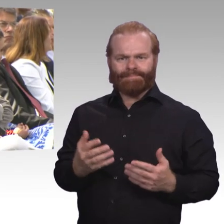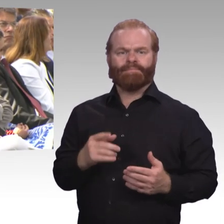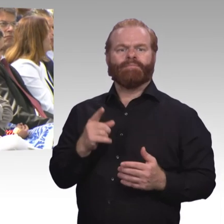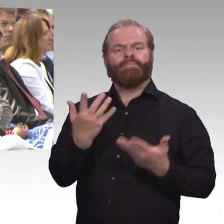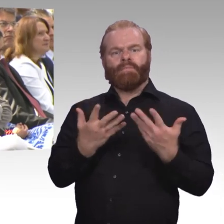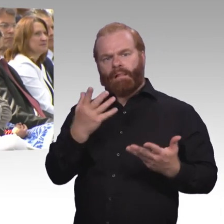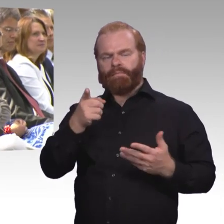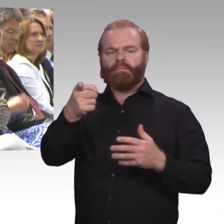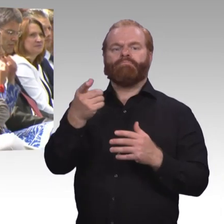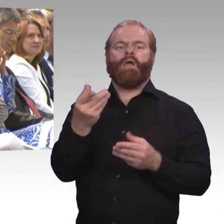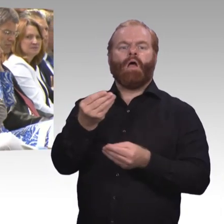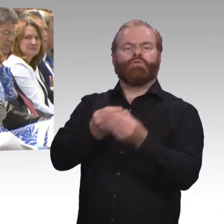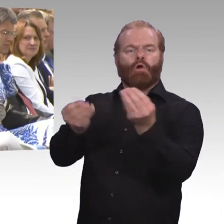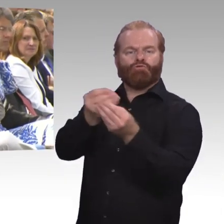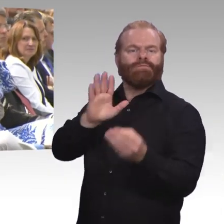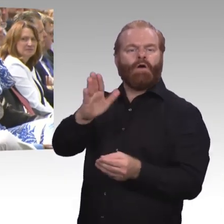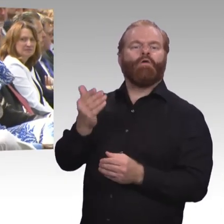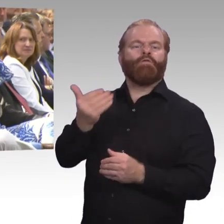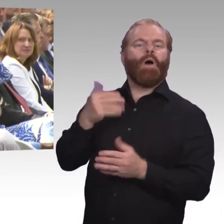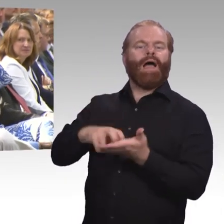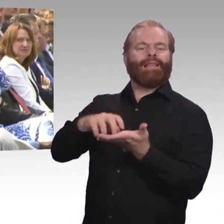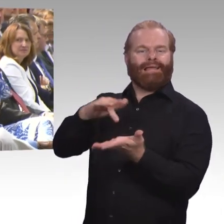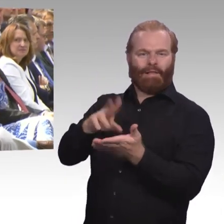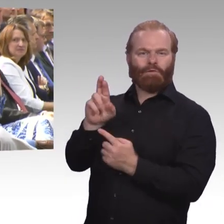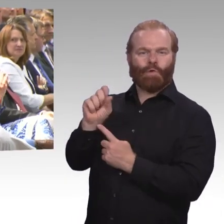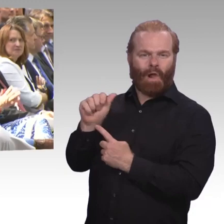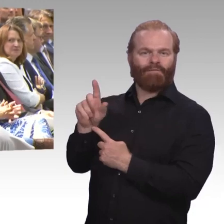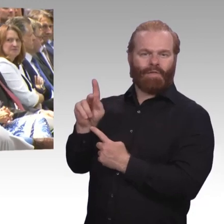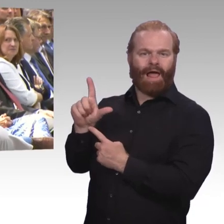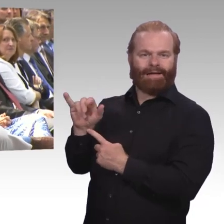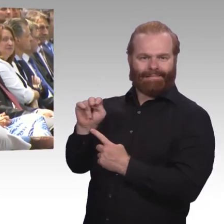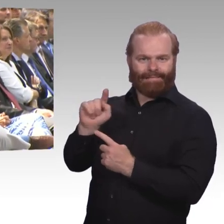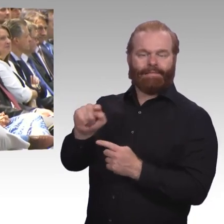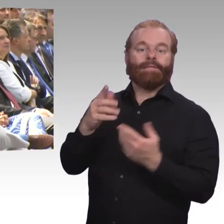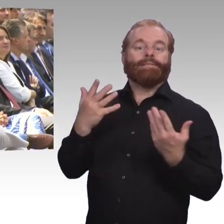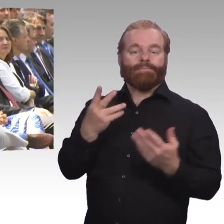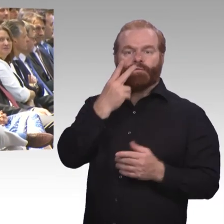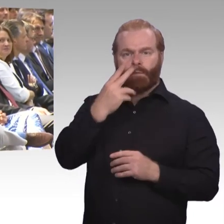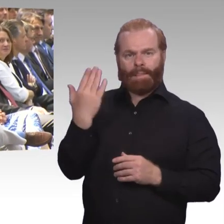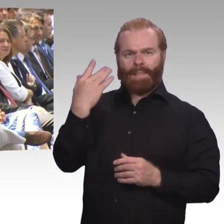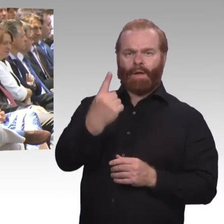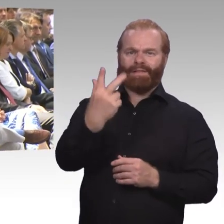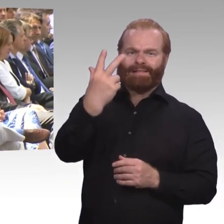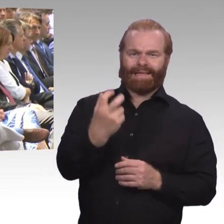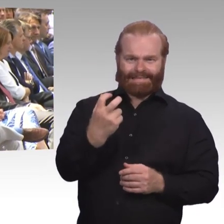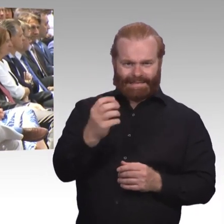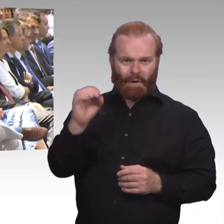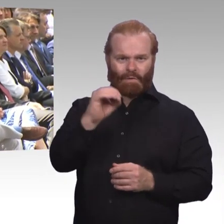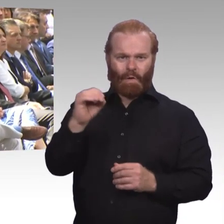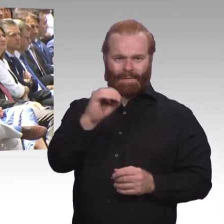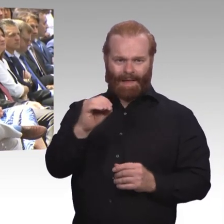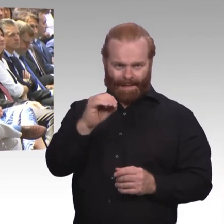keine Kritik damals gehört, als die Niederlande, Belgien, Norwegen, Australien Kampfflugzeuge abgezogen hat. Und ich